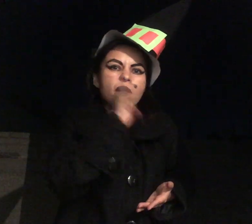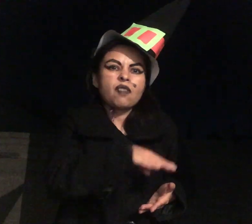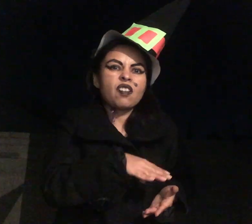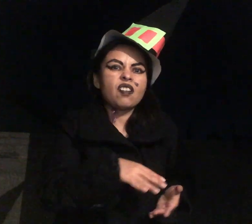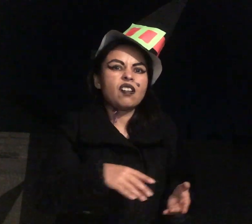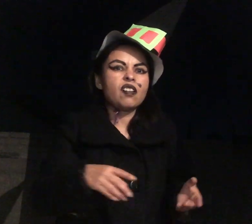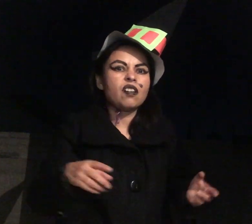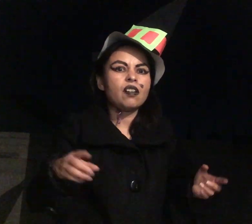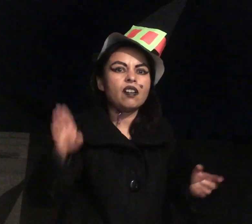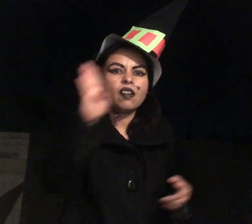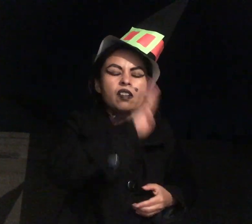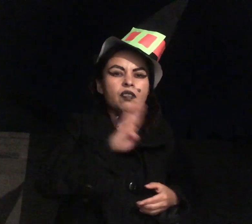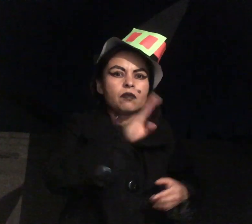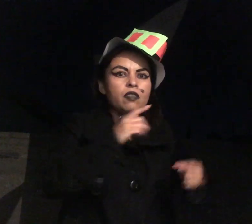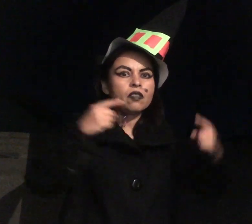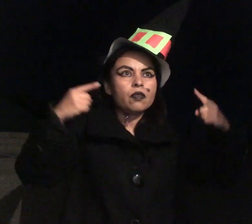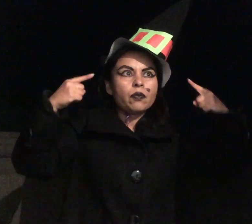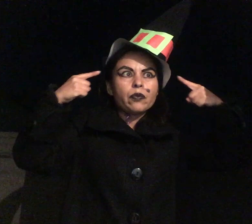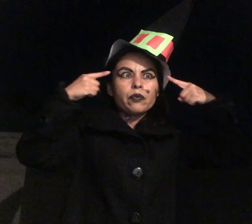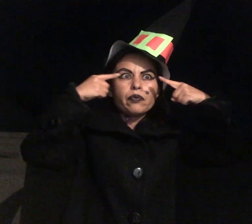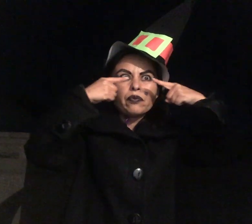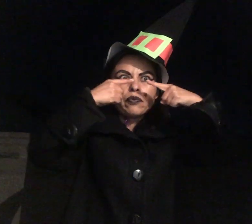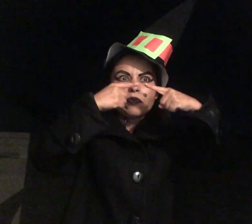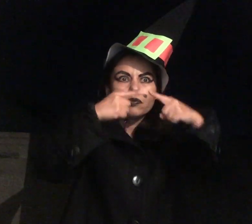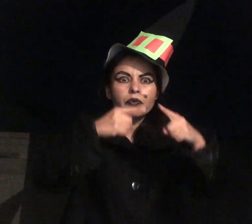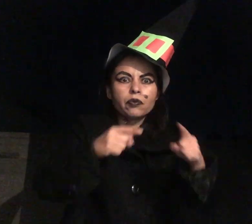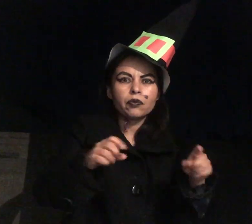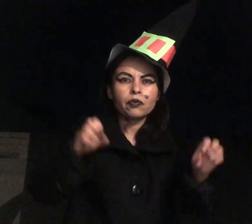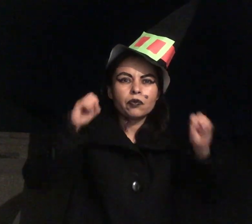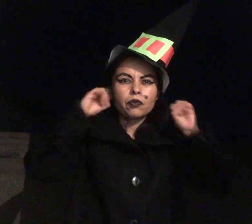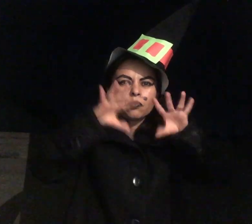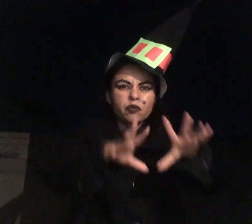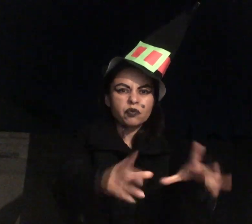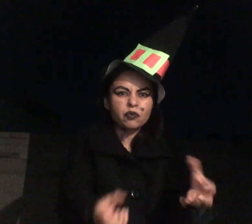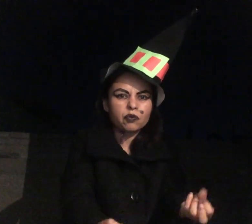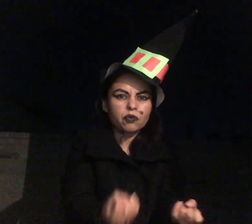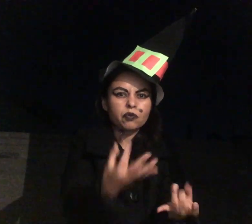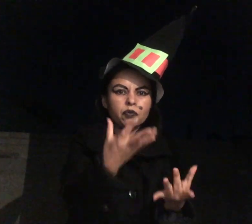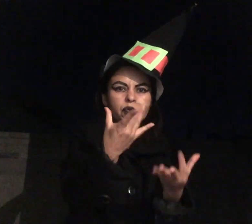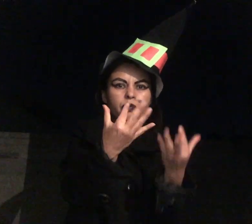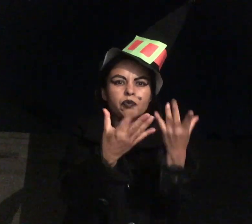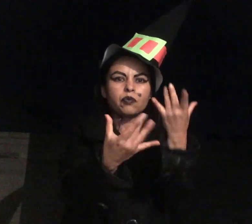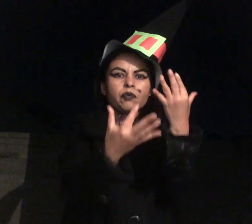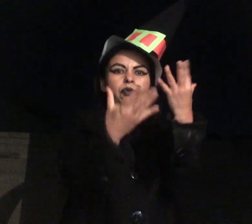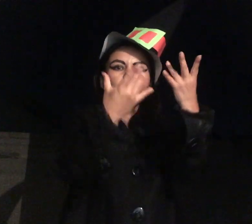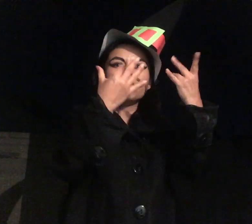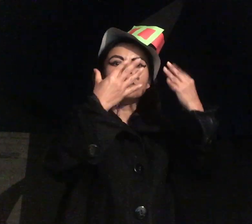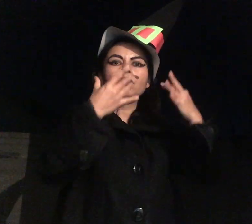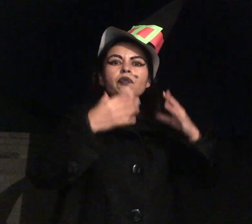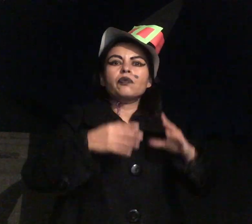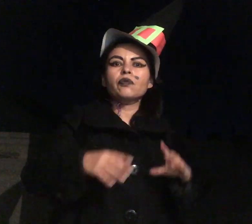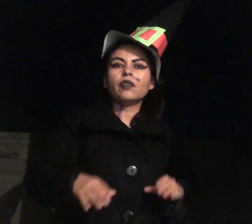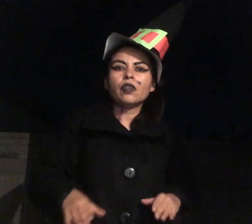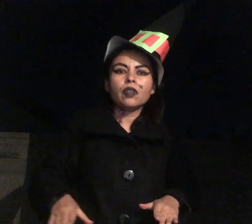los muchachos tontos que no quieren estudiar. En